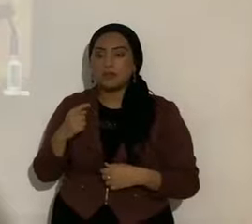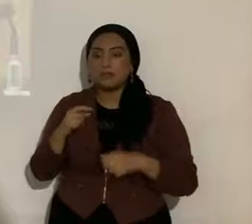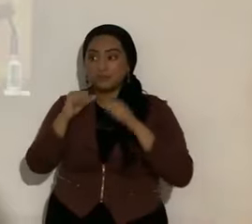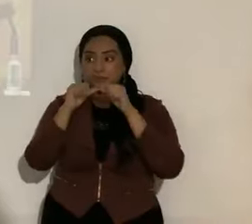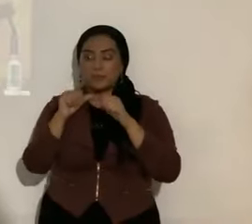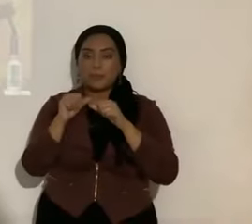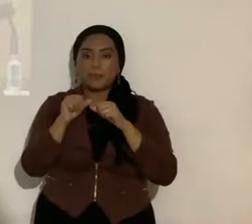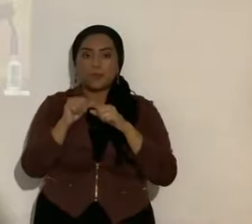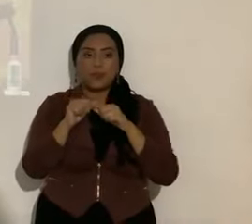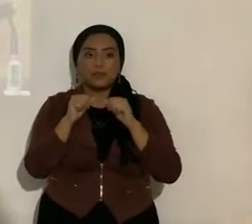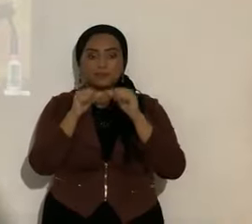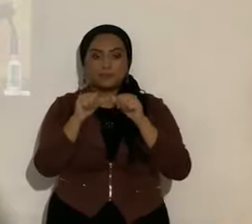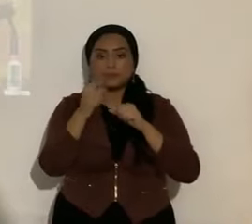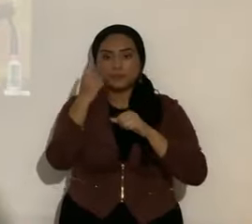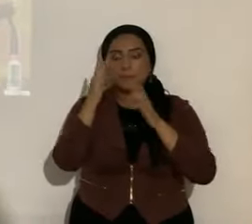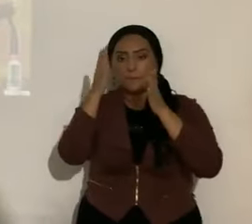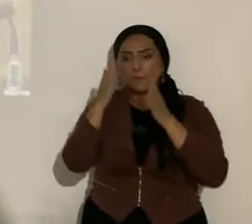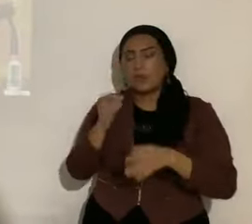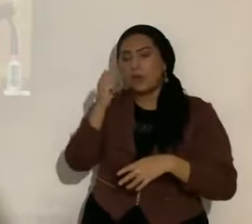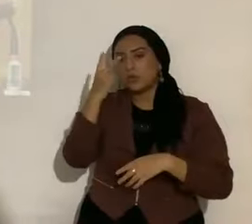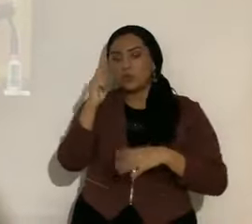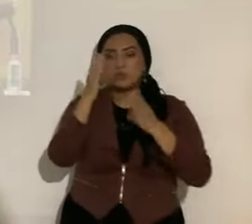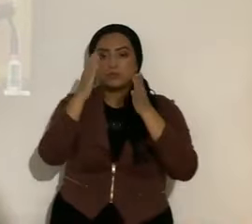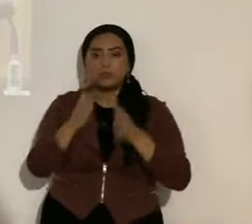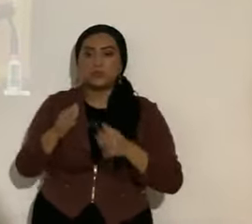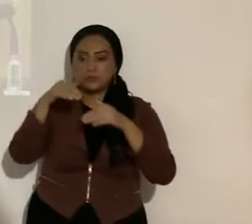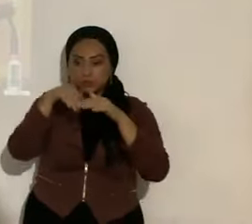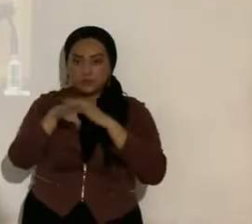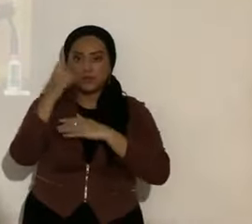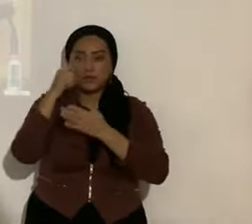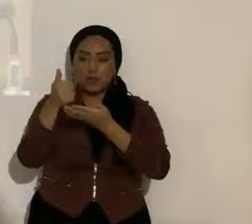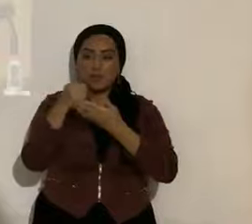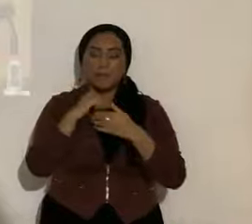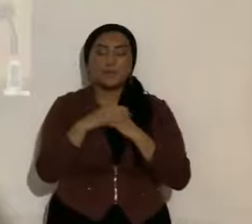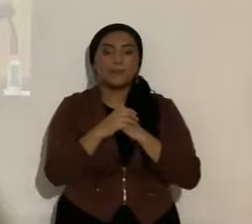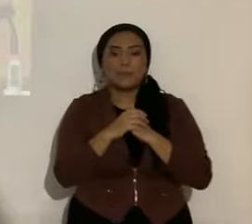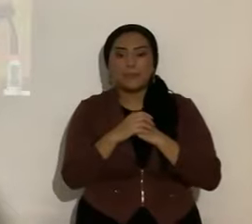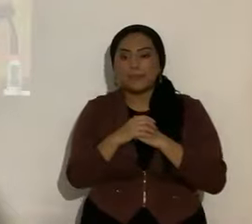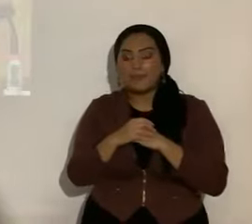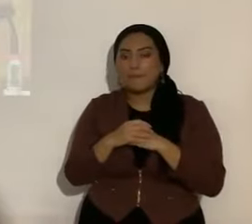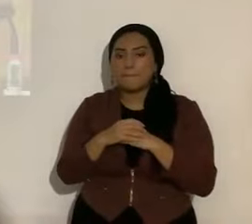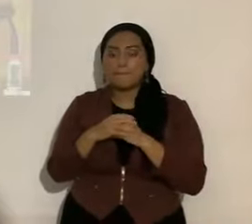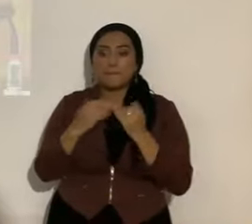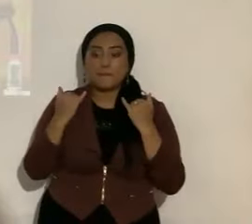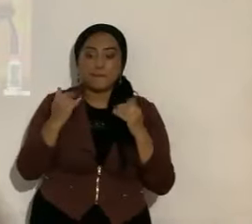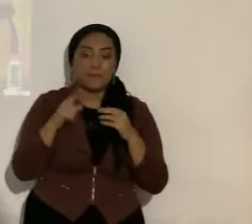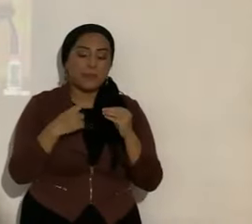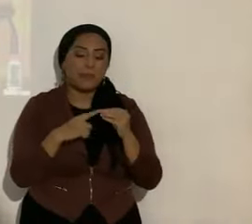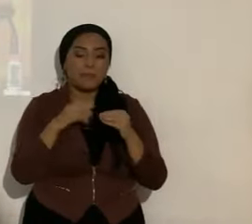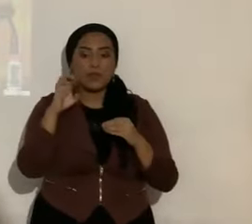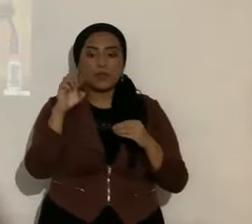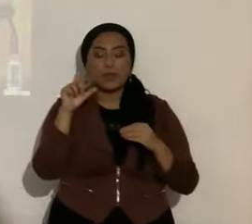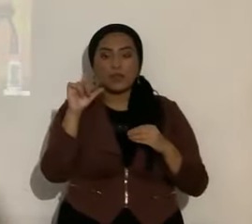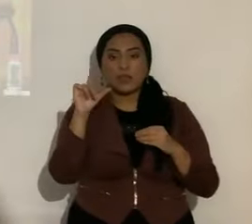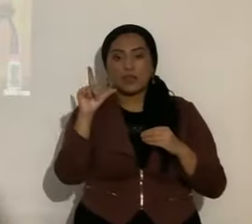siempre entran un anciano o dos para ayudarme. Bueno, entonces, en el caso de